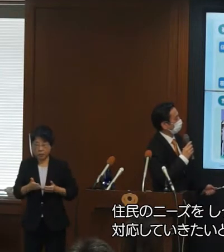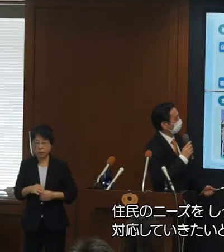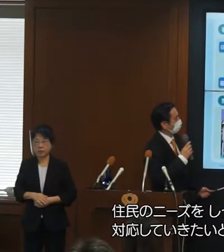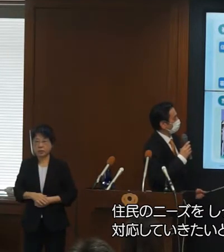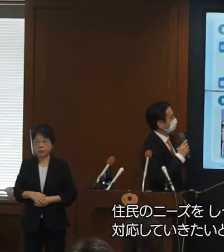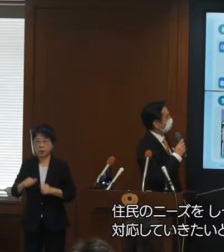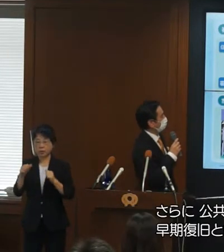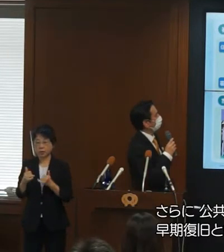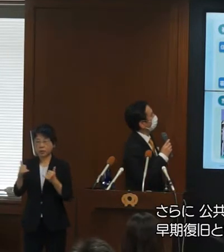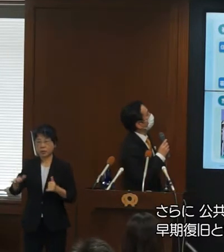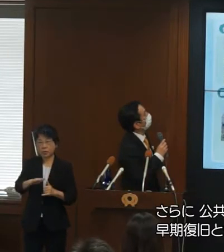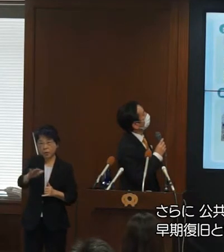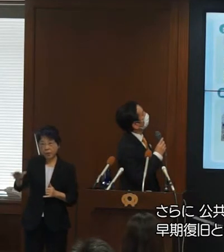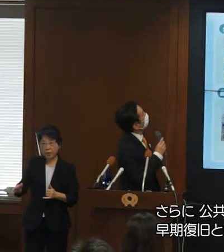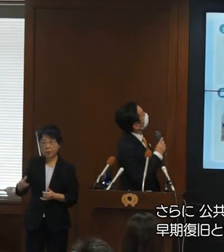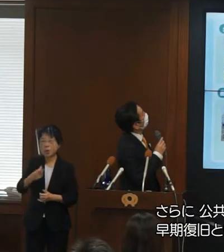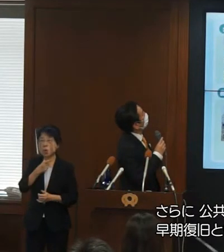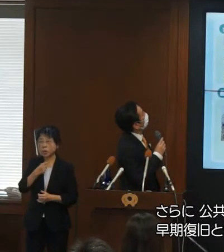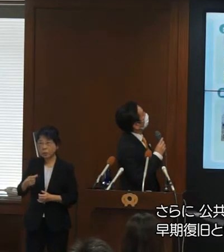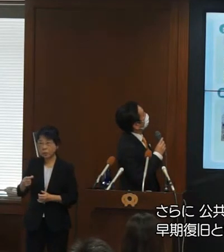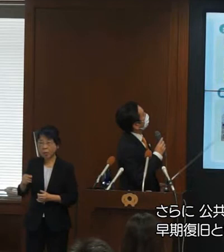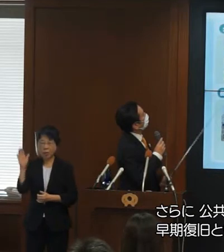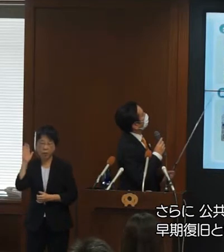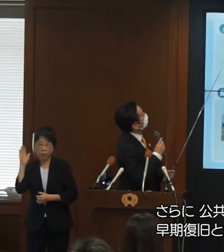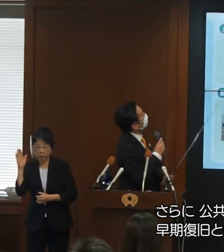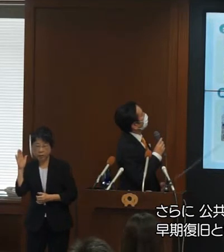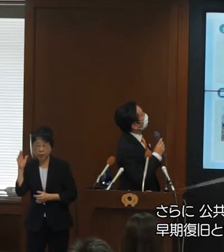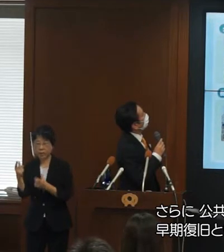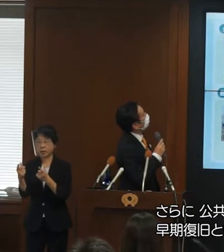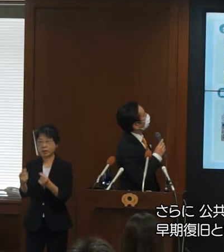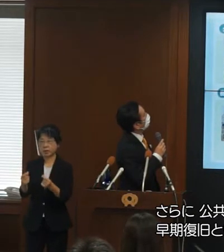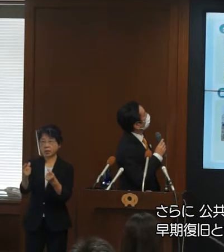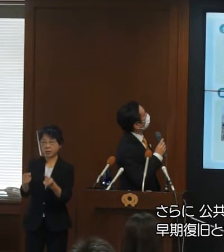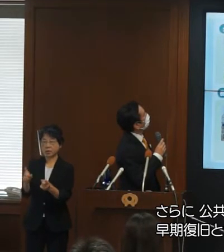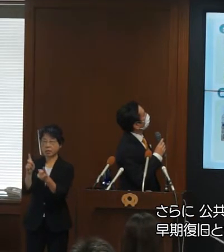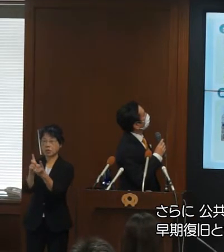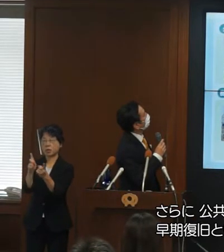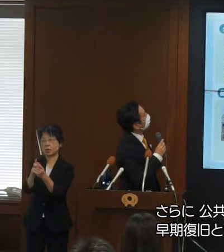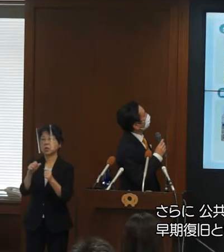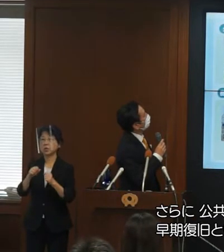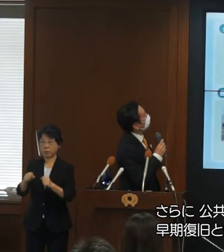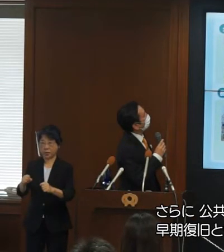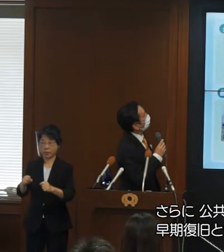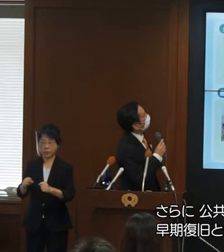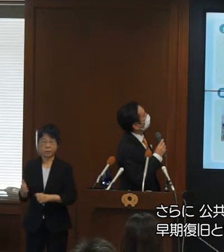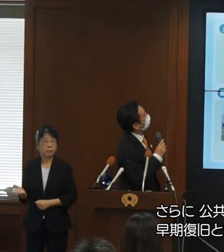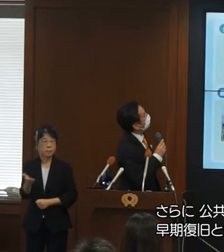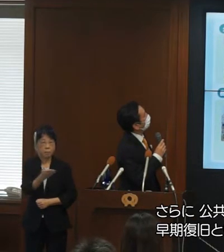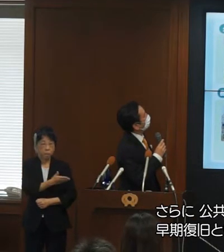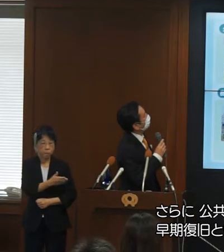たいと思います。はい。さらに公共施設については